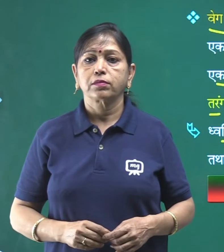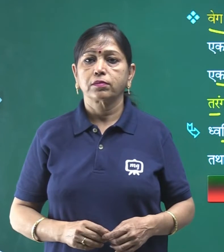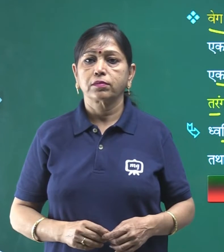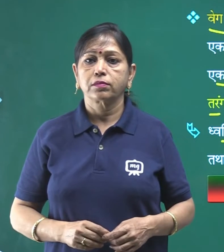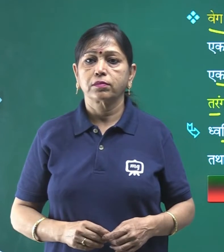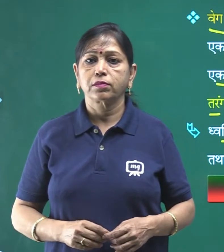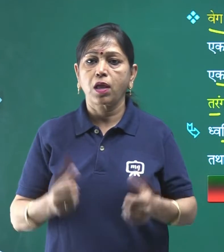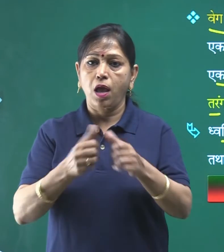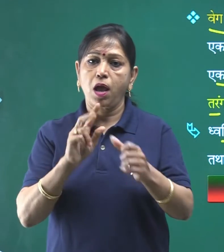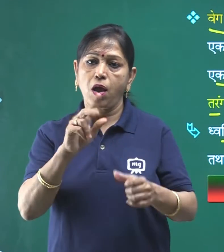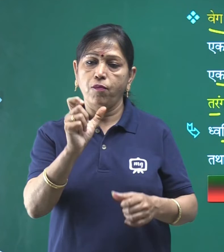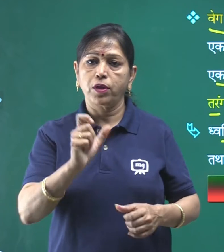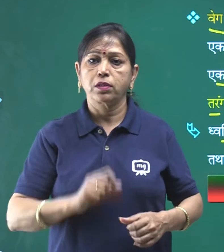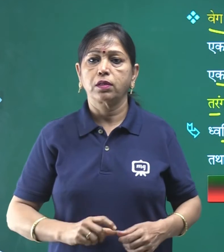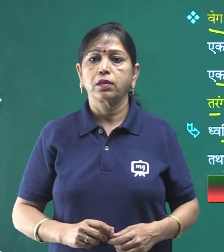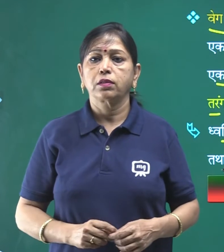आवर्ती